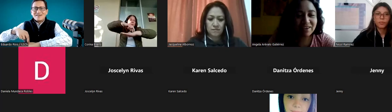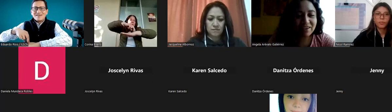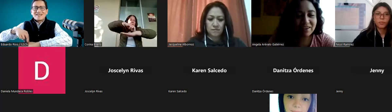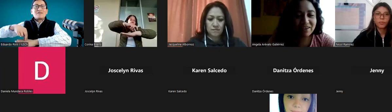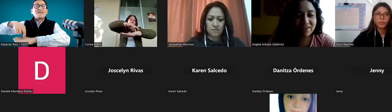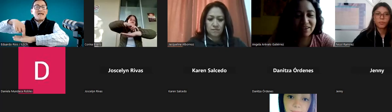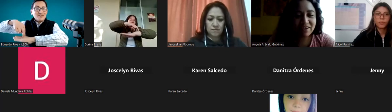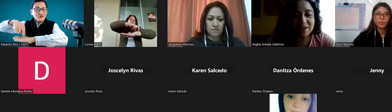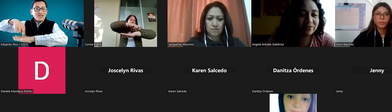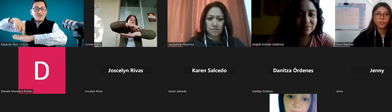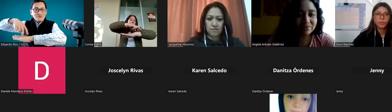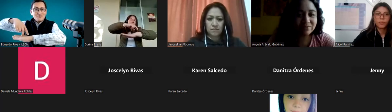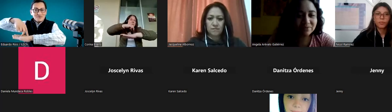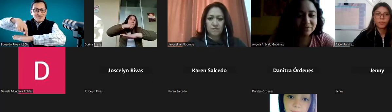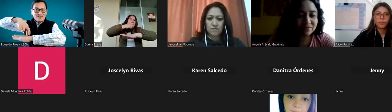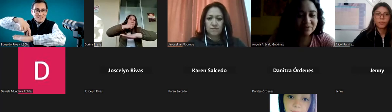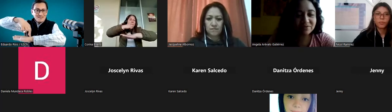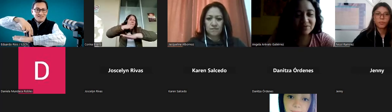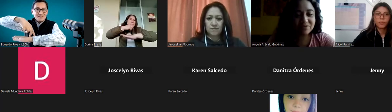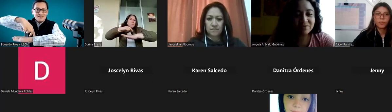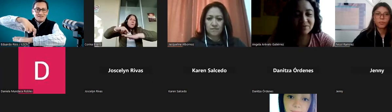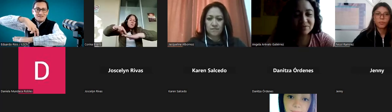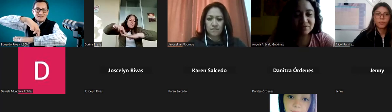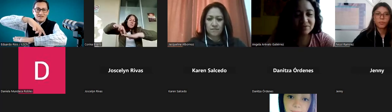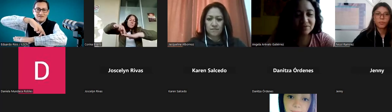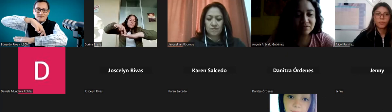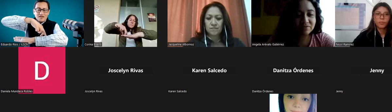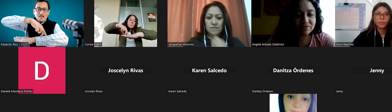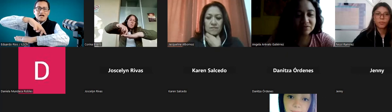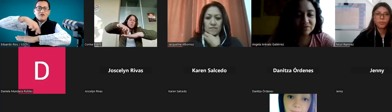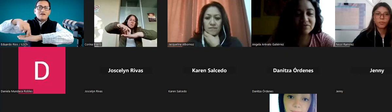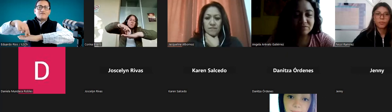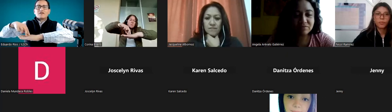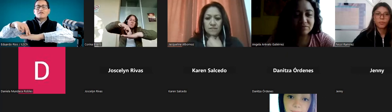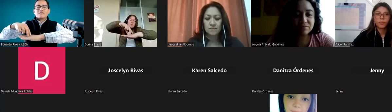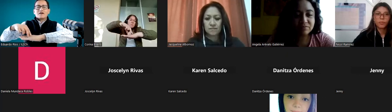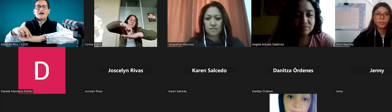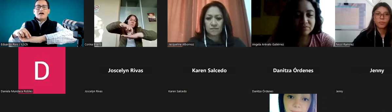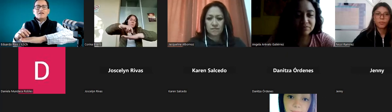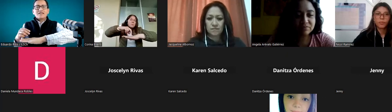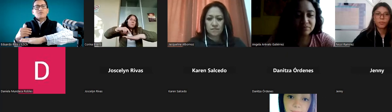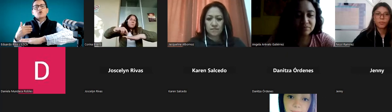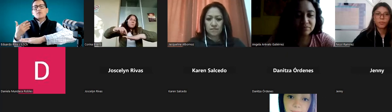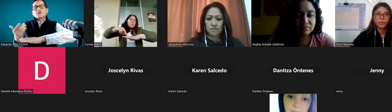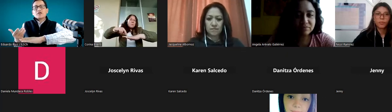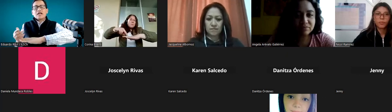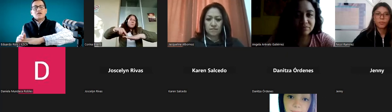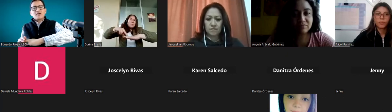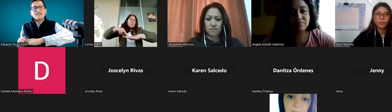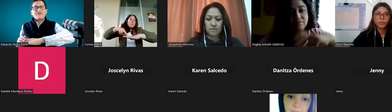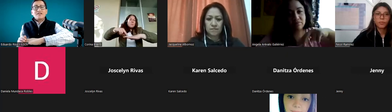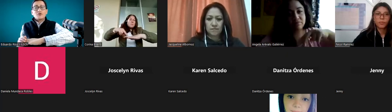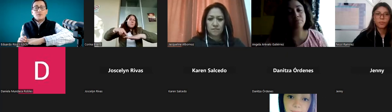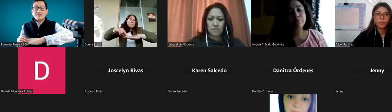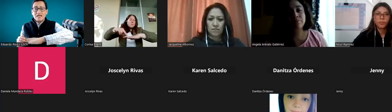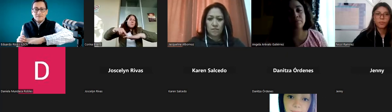Caminar. Caminar, correcto. ¿Se fijan? Ya. Ahora, dijimos en un comienzo que la lengua de